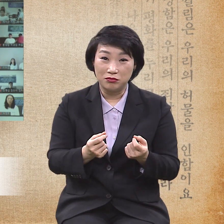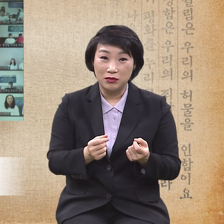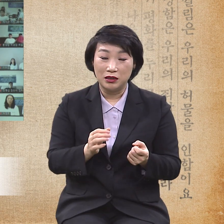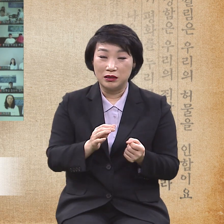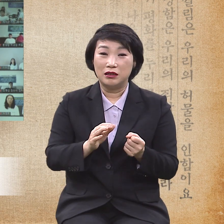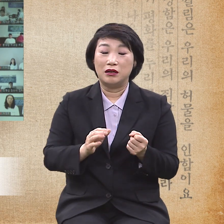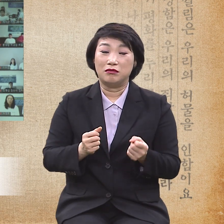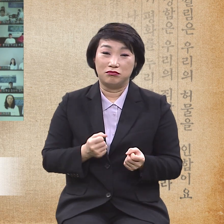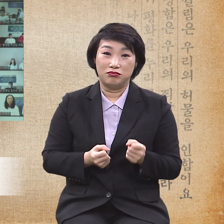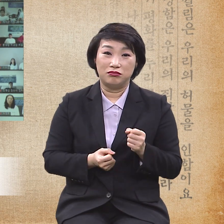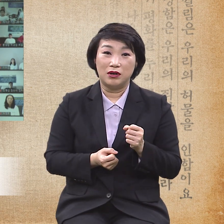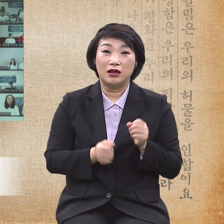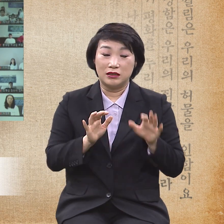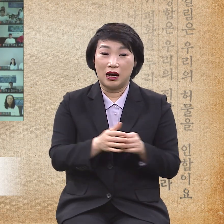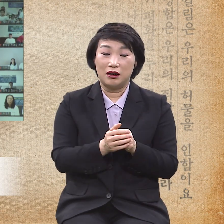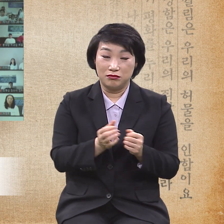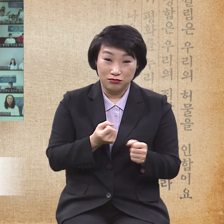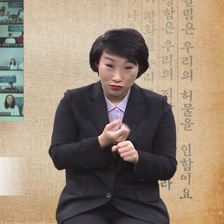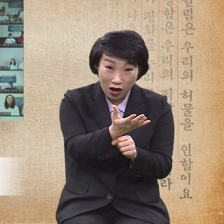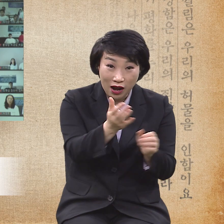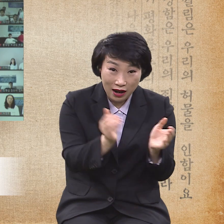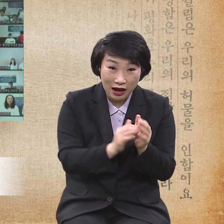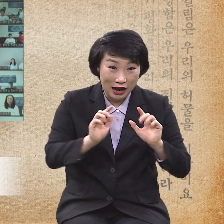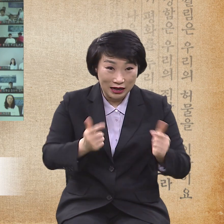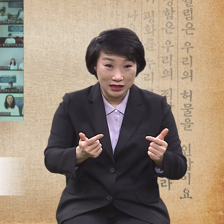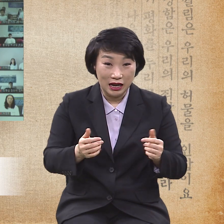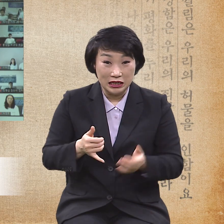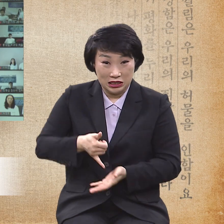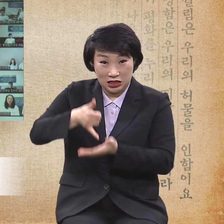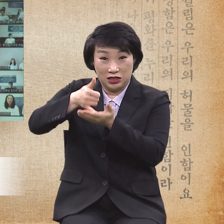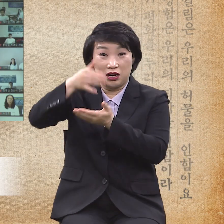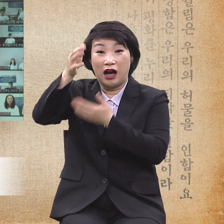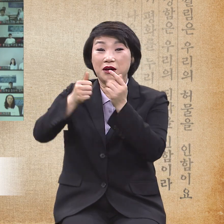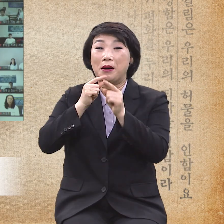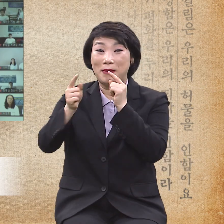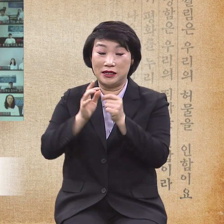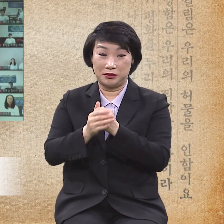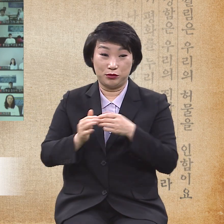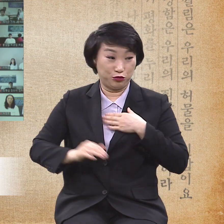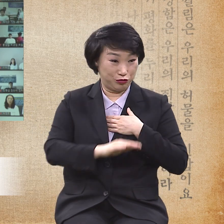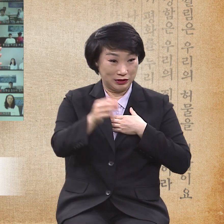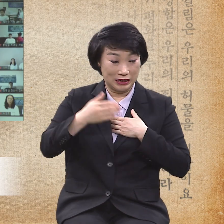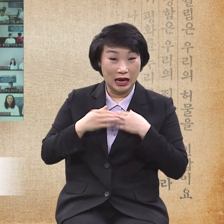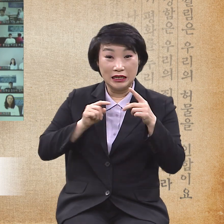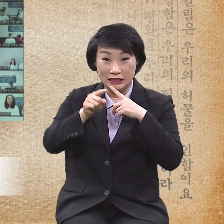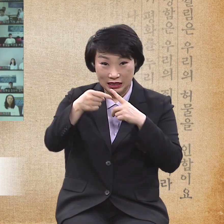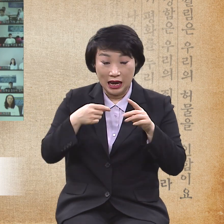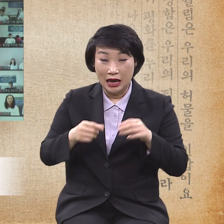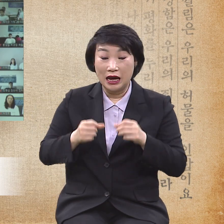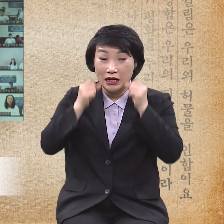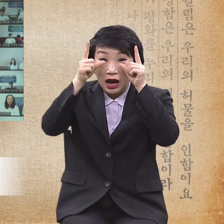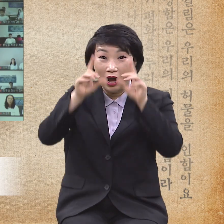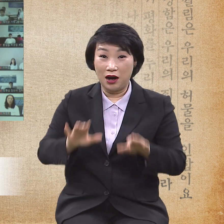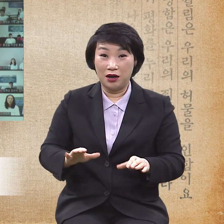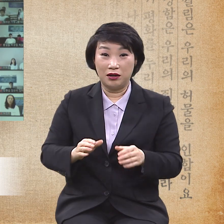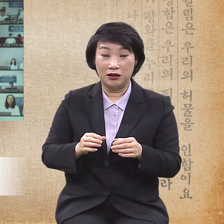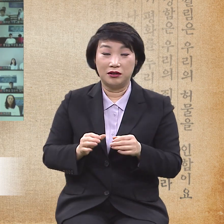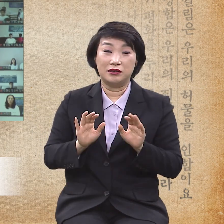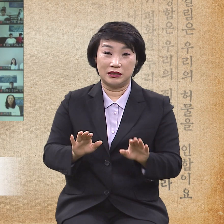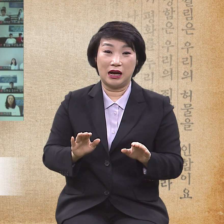아니라 인격적으로 말씀을 통해서 이해시키고 설득시키고 깨닫게